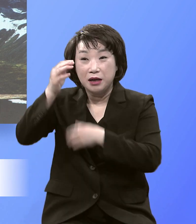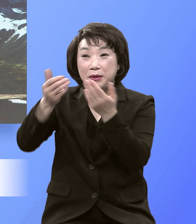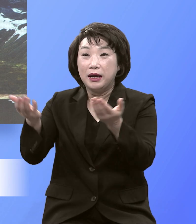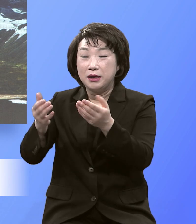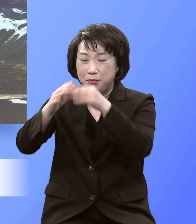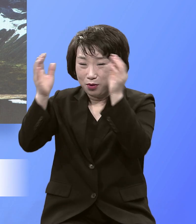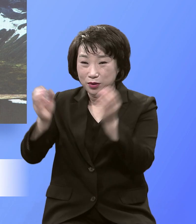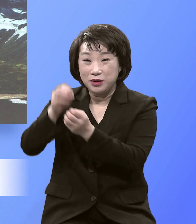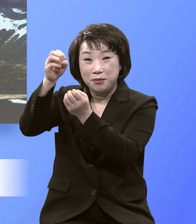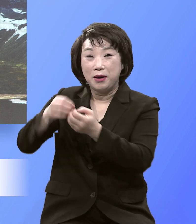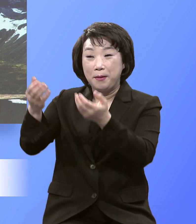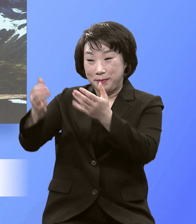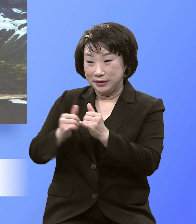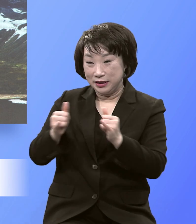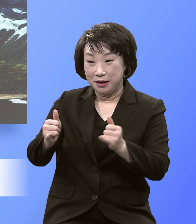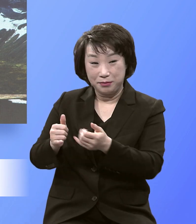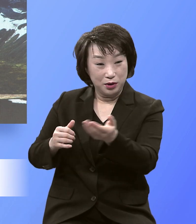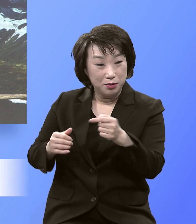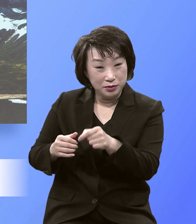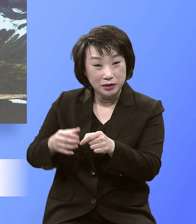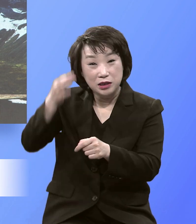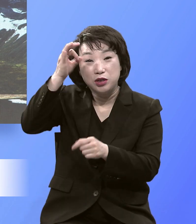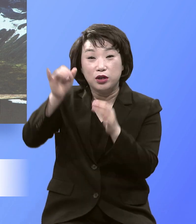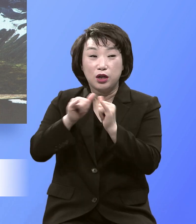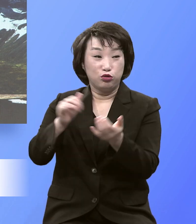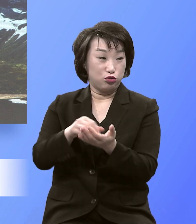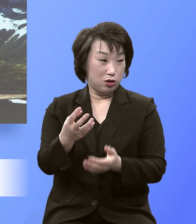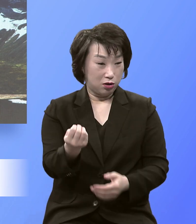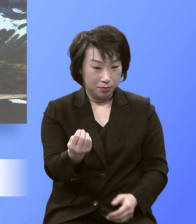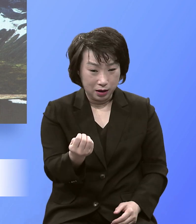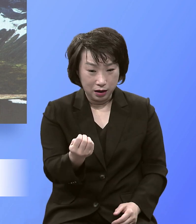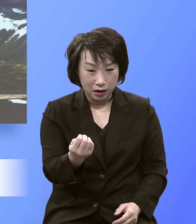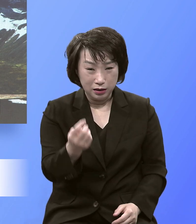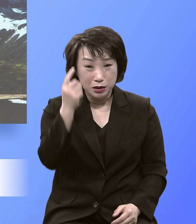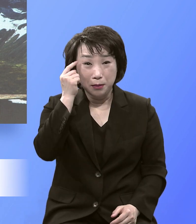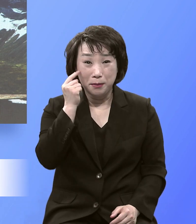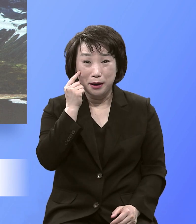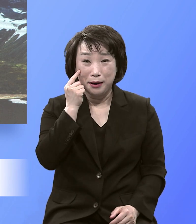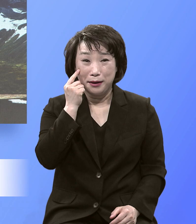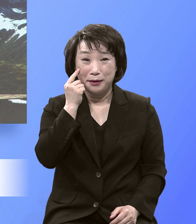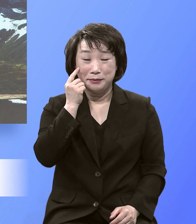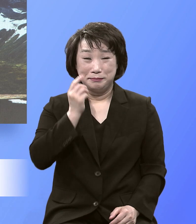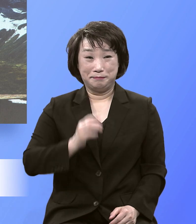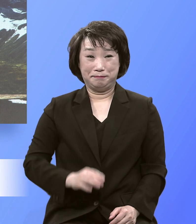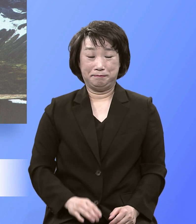상속자로 인정하는 사람이 얼마나 있는가 한번 생각해 보세요.